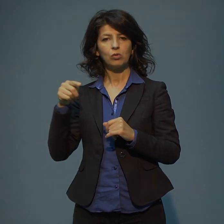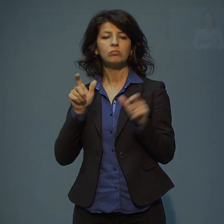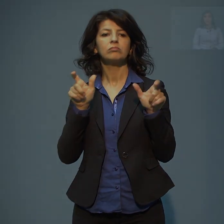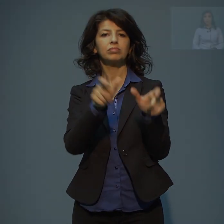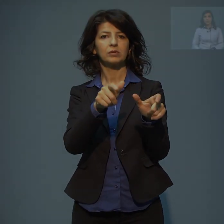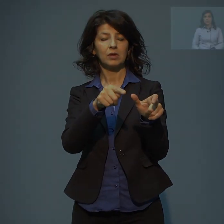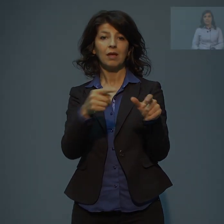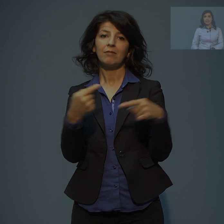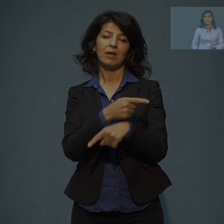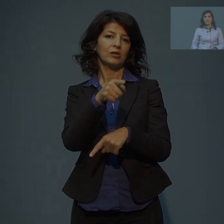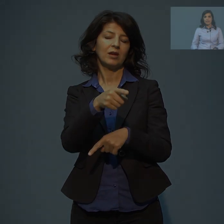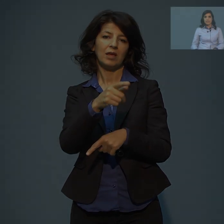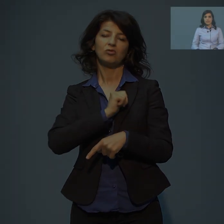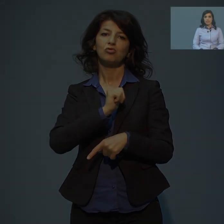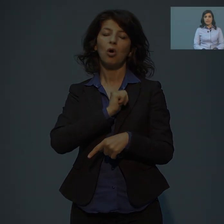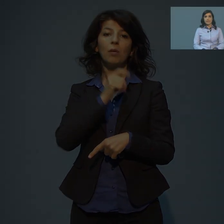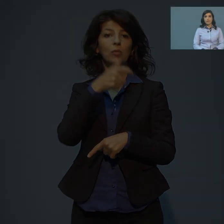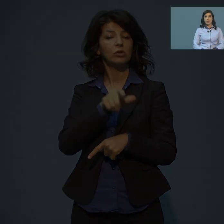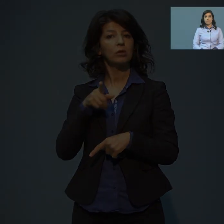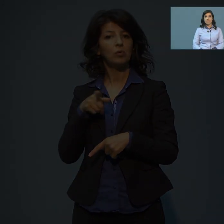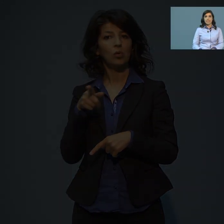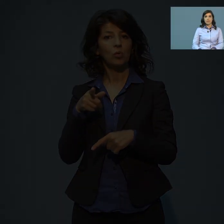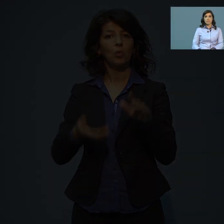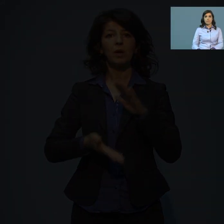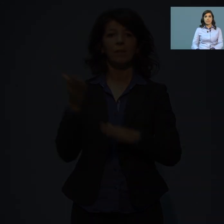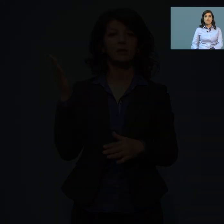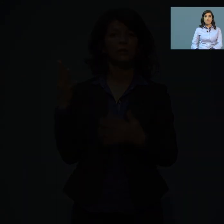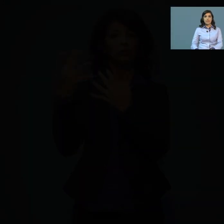ritirata dopo la partenza di lui per le guerre d'Italia